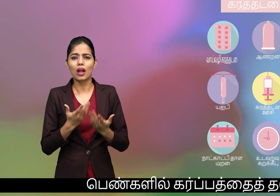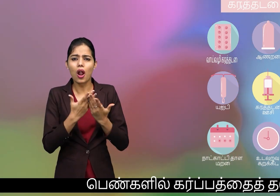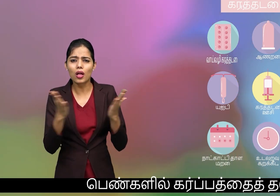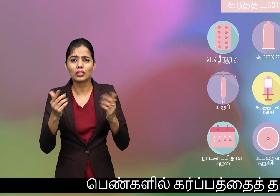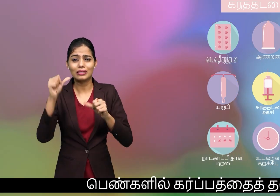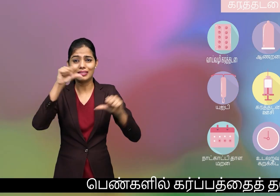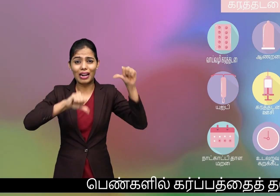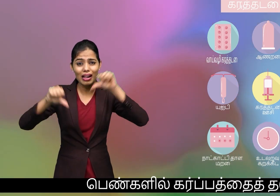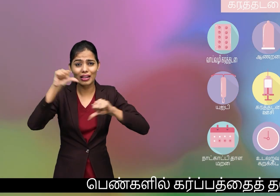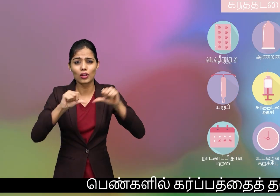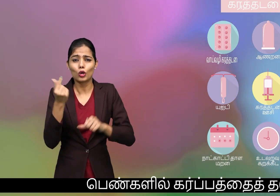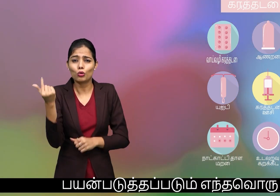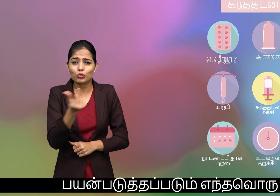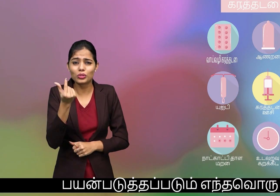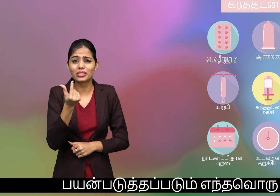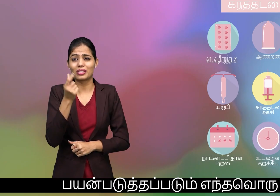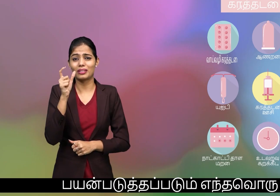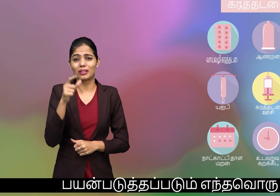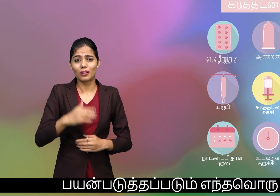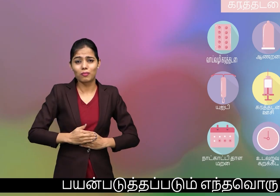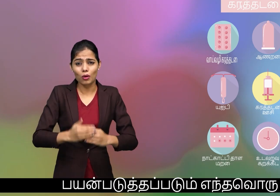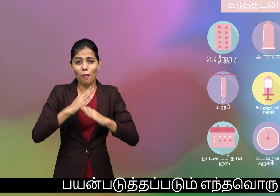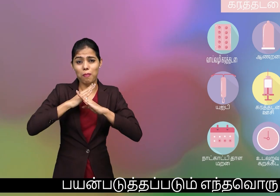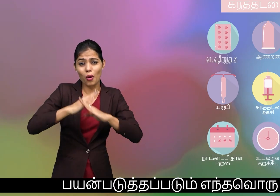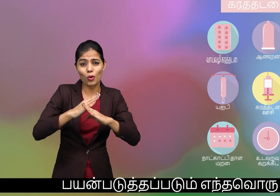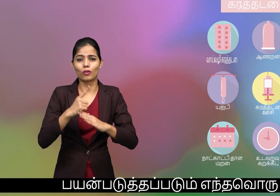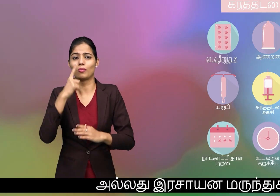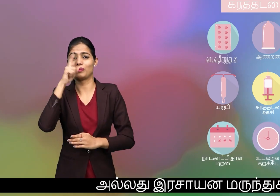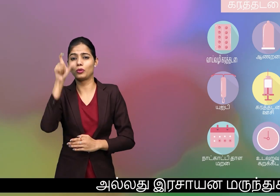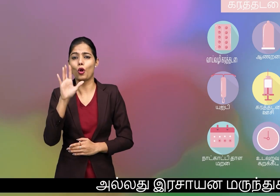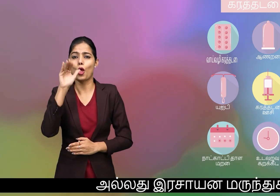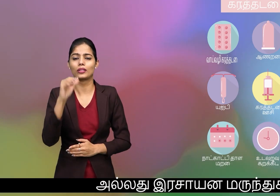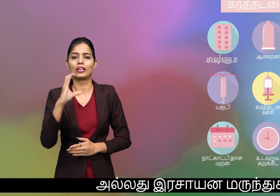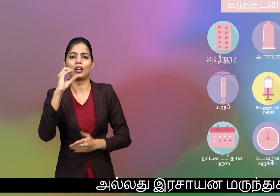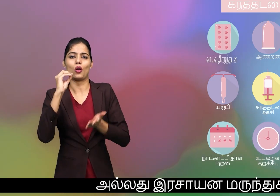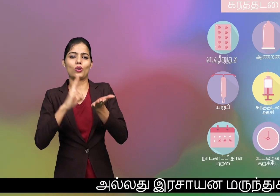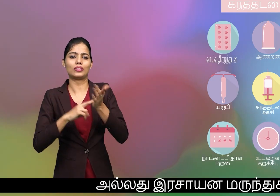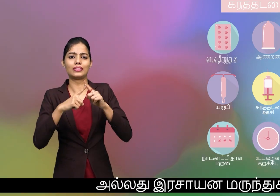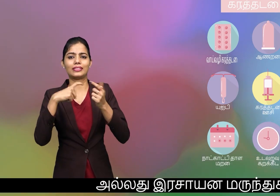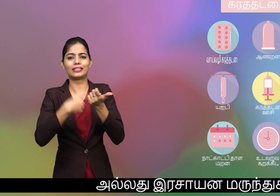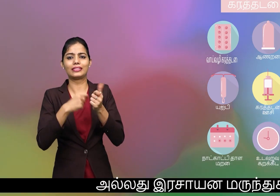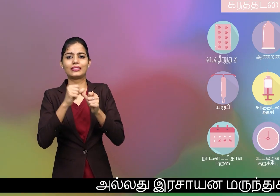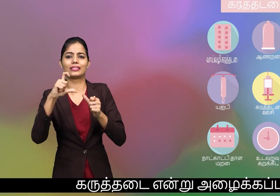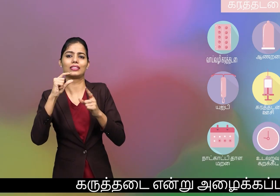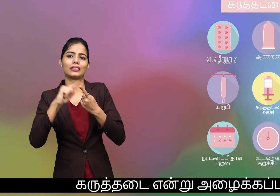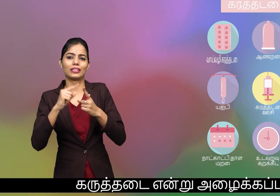பெண்களில் கர்ப்பத்தை தடுக்க பயன்படுத்தப்படும் எந்த ஒரு சாதனமும் அல்லது ரசாயன மருந்துகளும் கருத்தடை